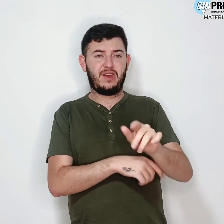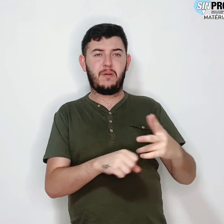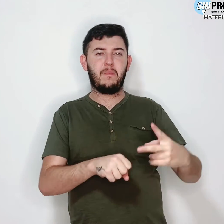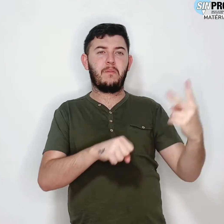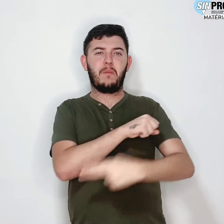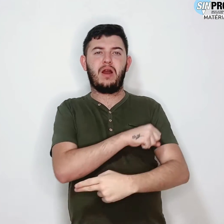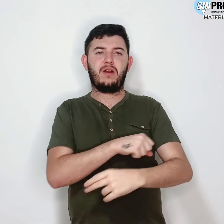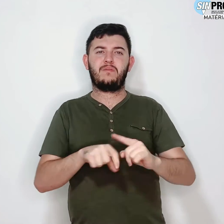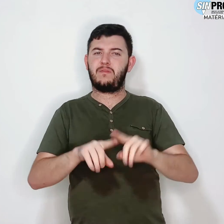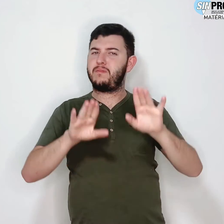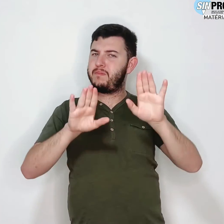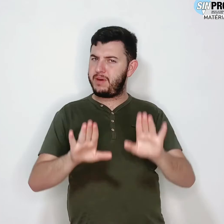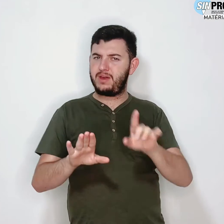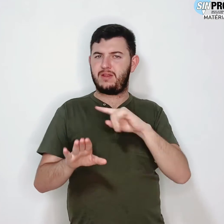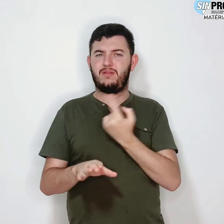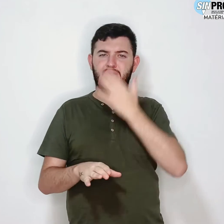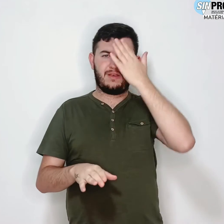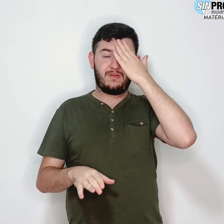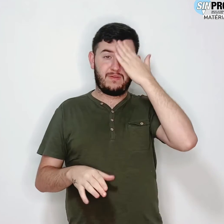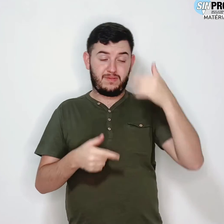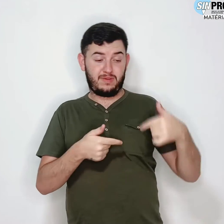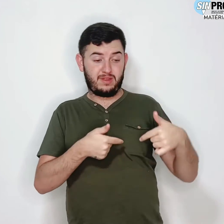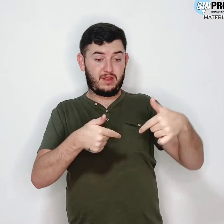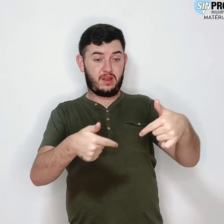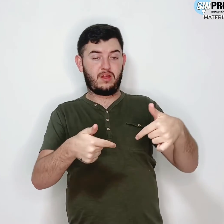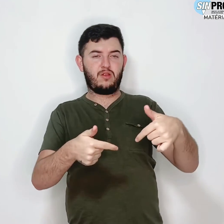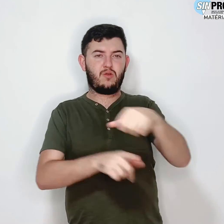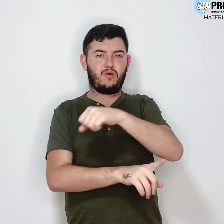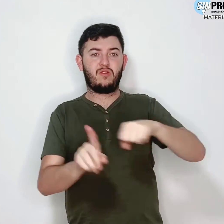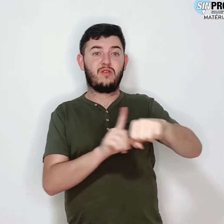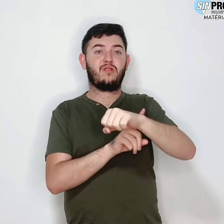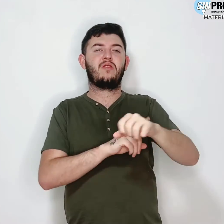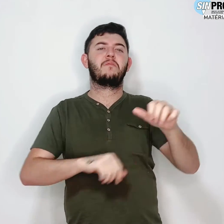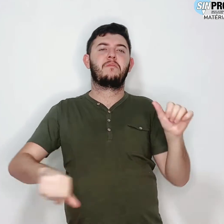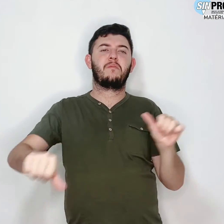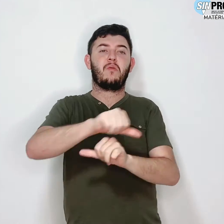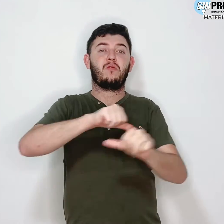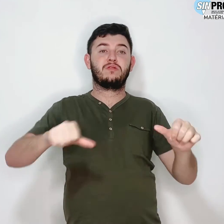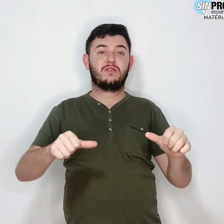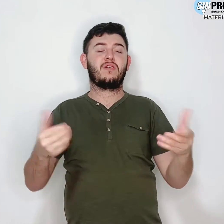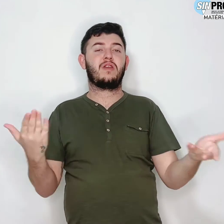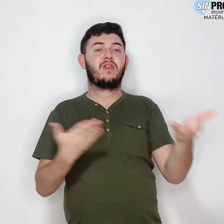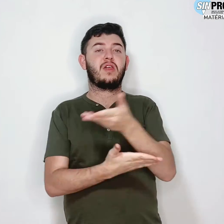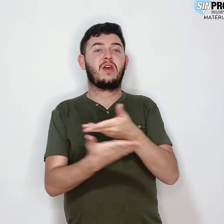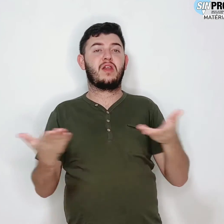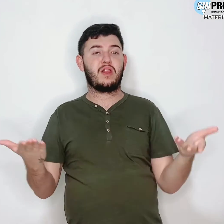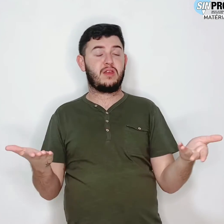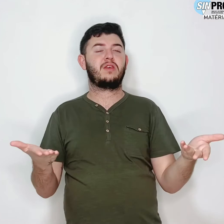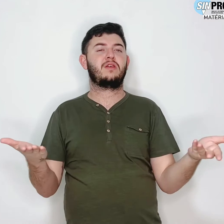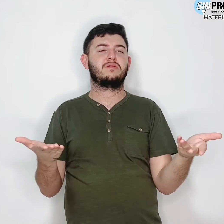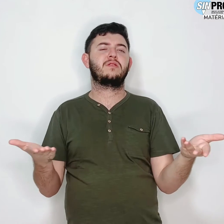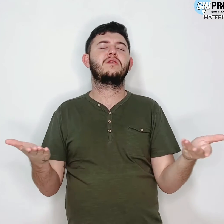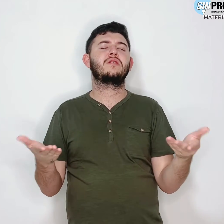Mas as lutas sociais modificaram esta relação. Com isso, da metade do